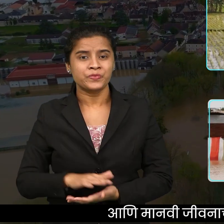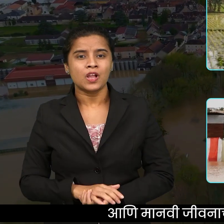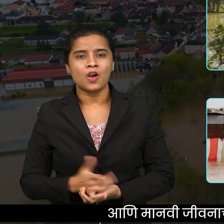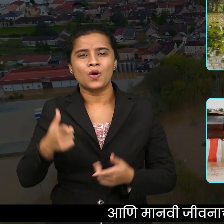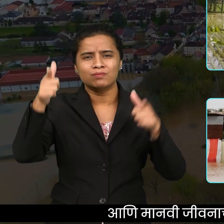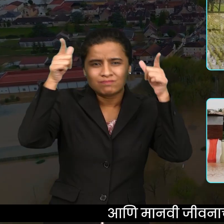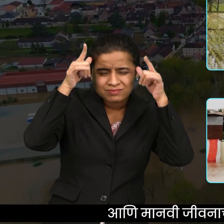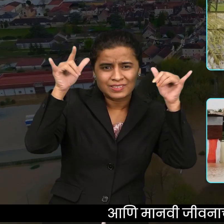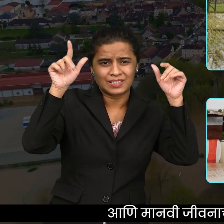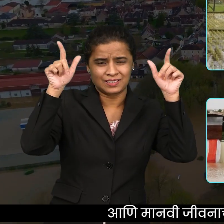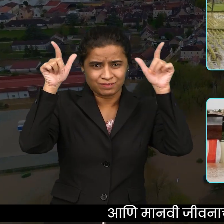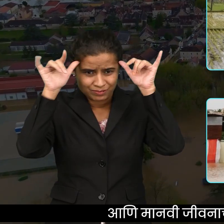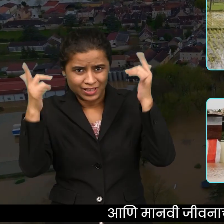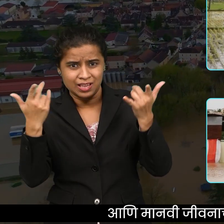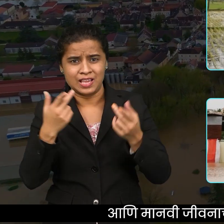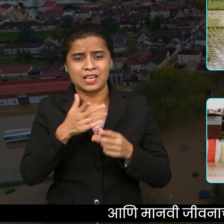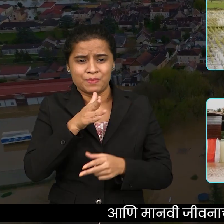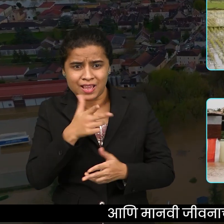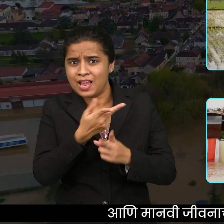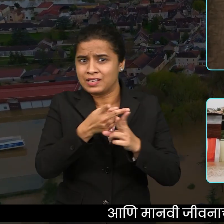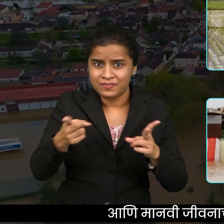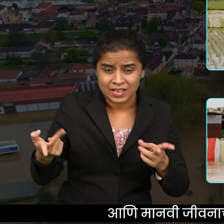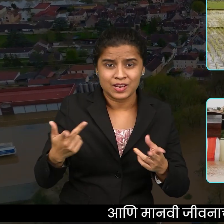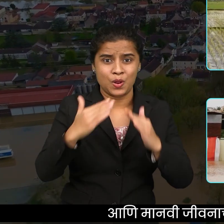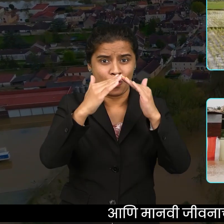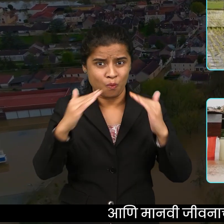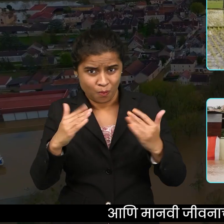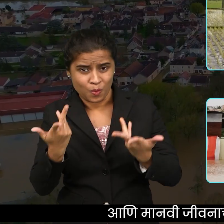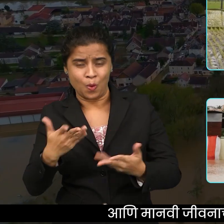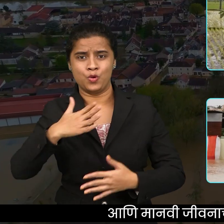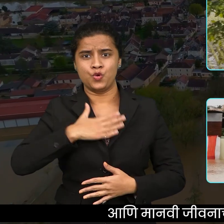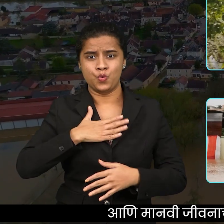आणि मानवी जीवनाचे मोठ्या प्रमाणात नुकसान होते.